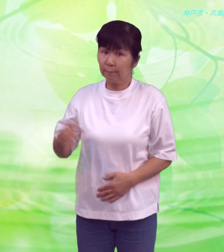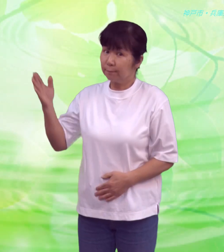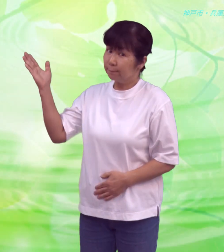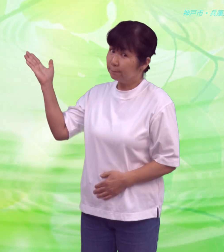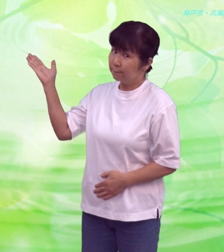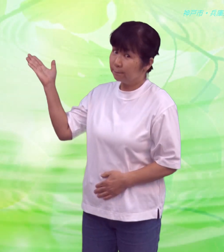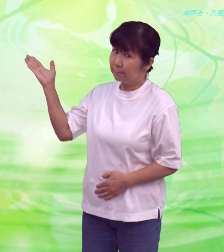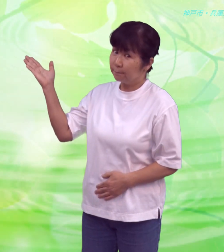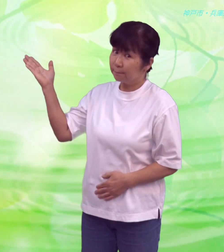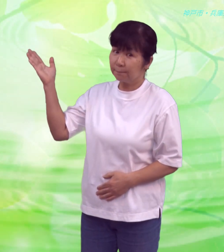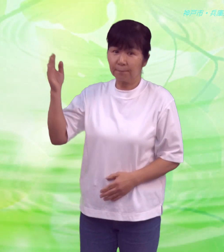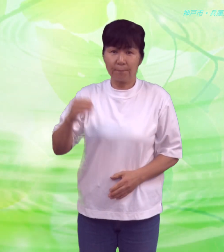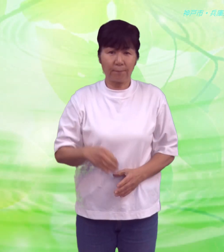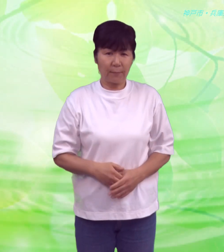腰気付か9風